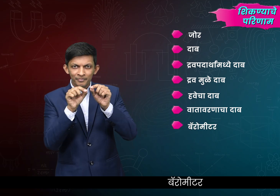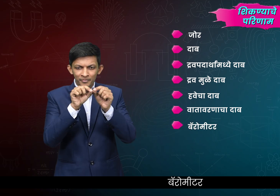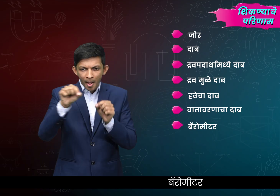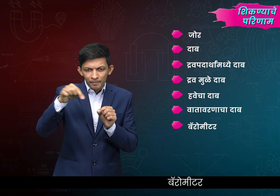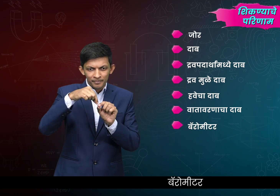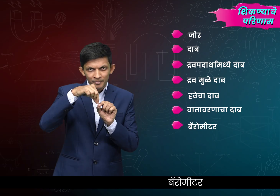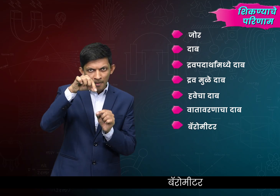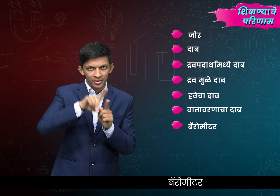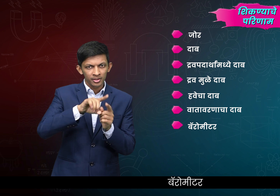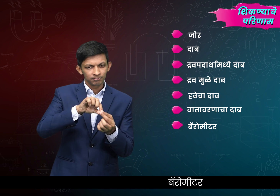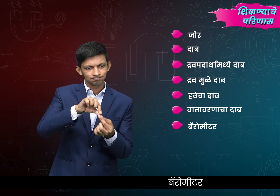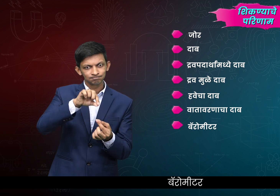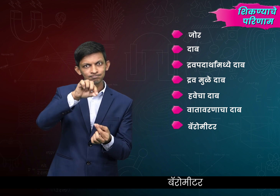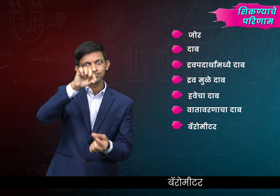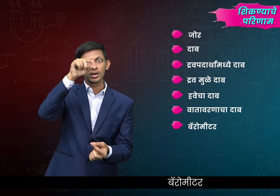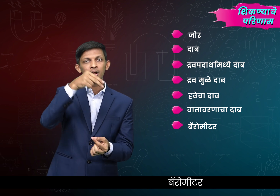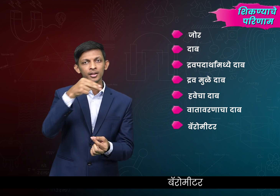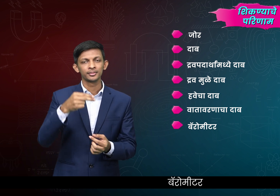बॅरोमीटर,